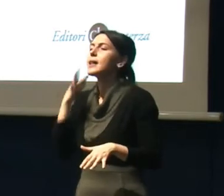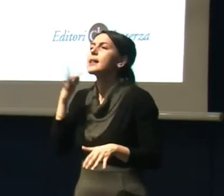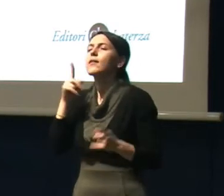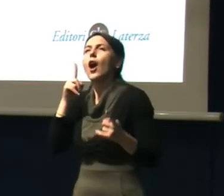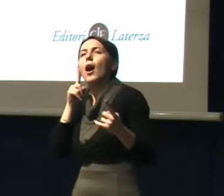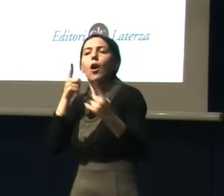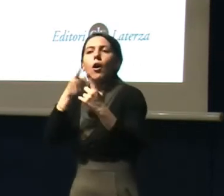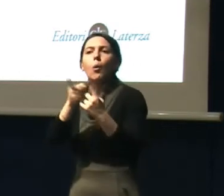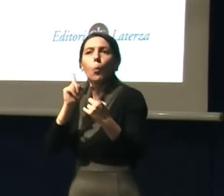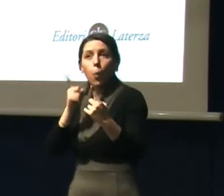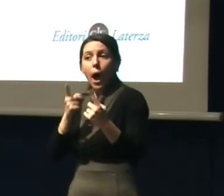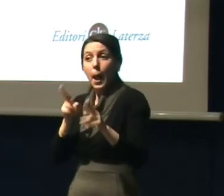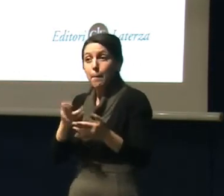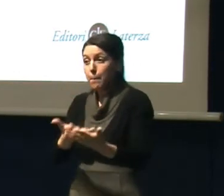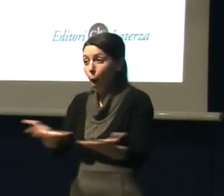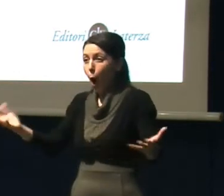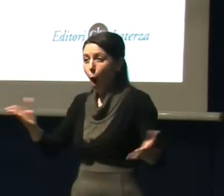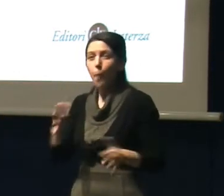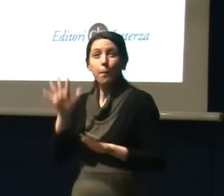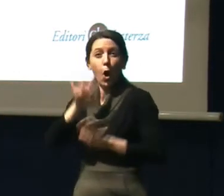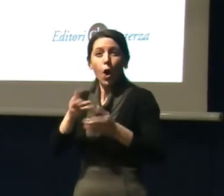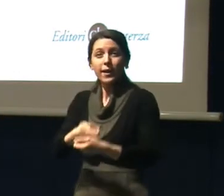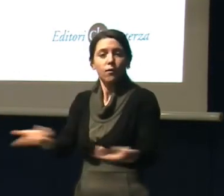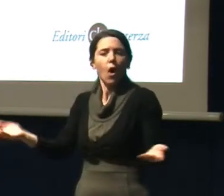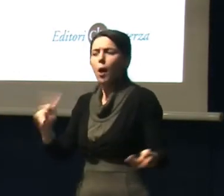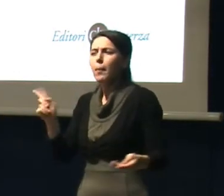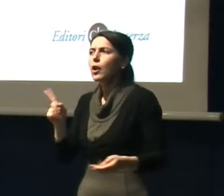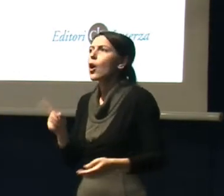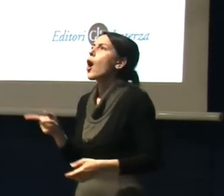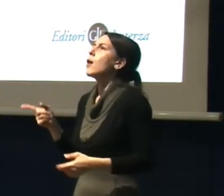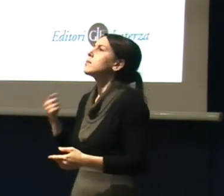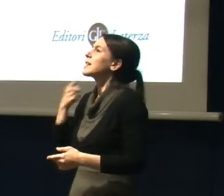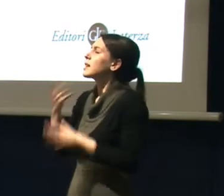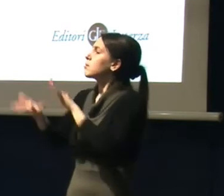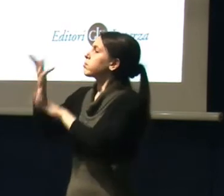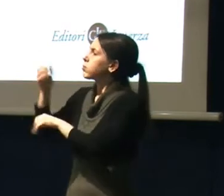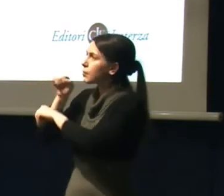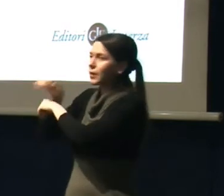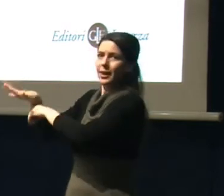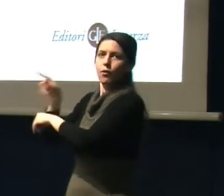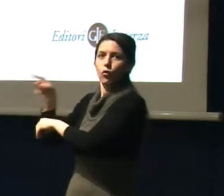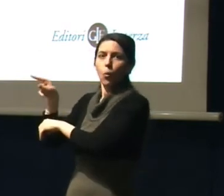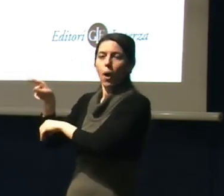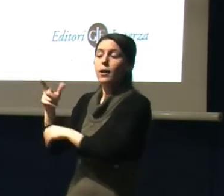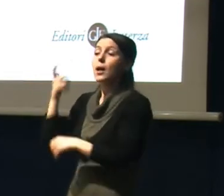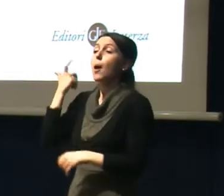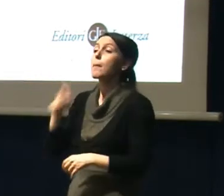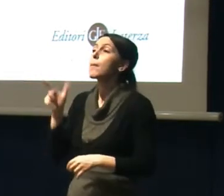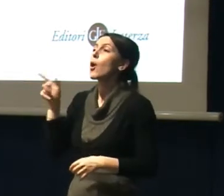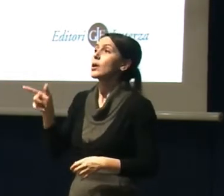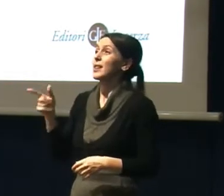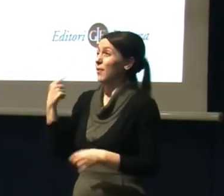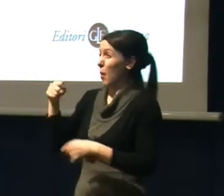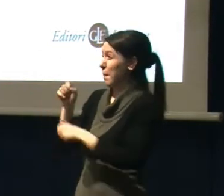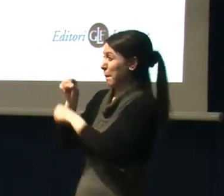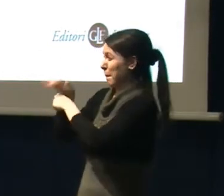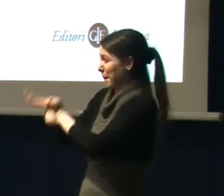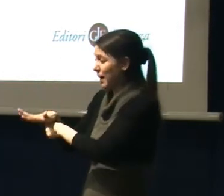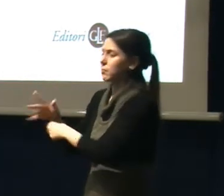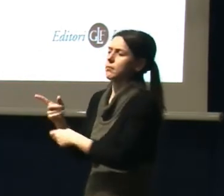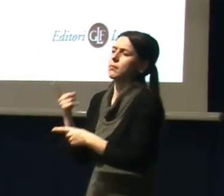nella sua vastità ma di condizionare le élite perché poi attraverso questo condizionamento attraverso altri agenti che noi abbiamo